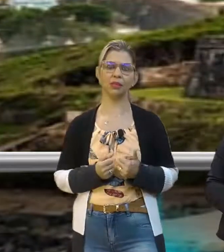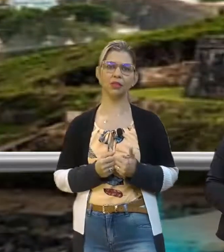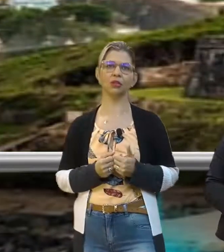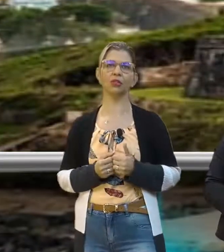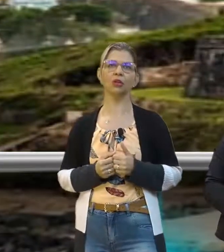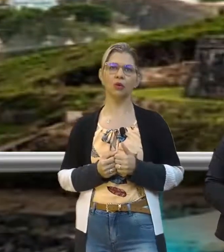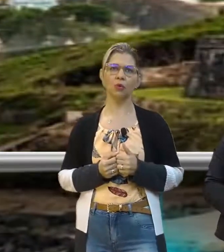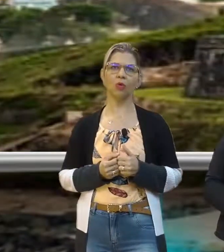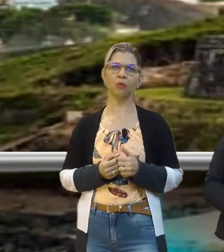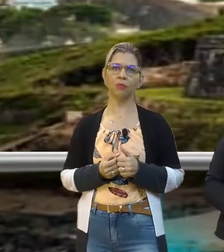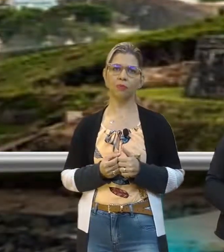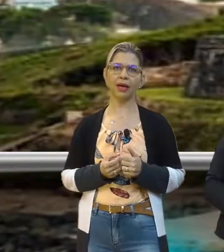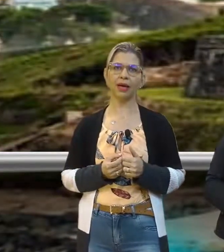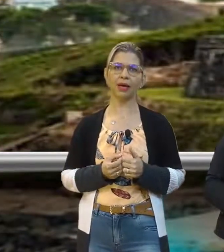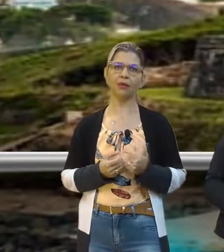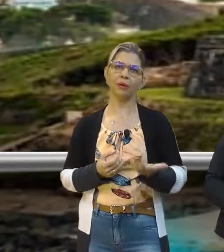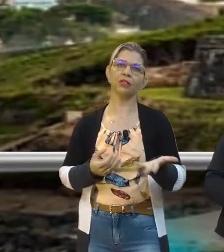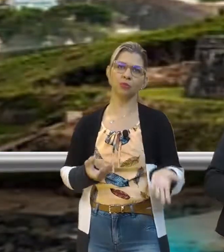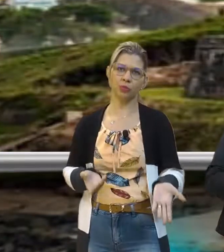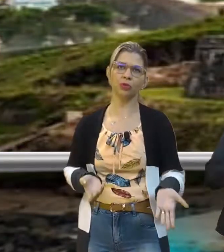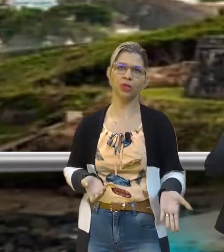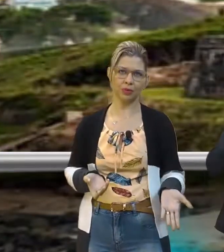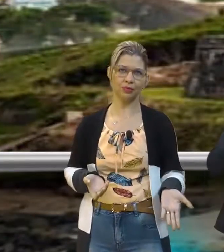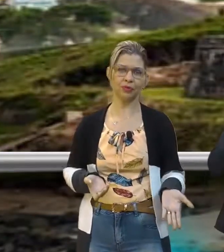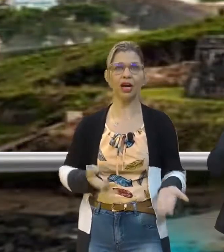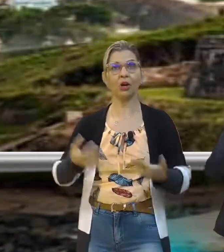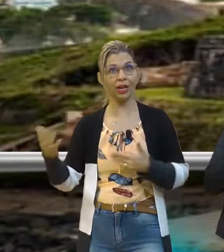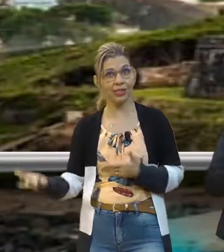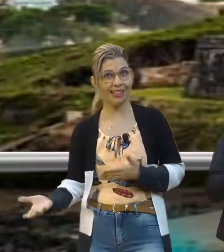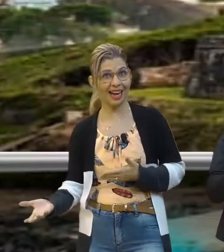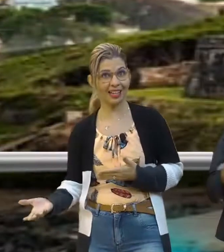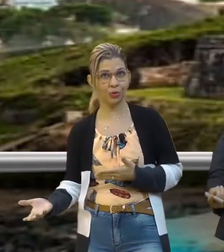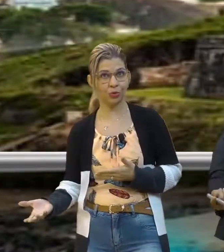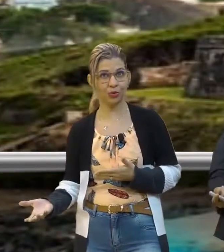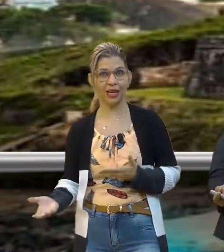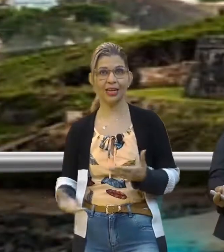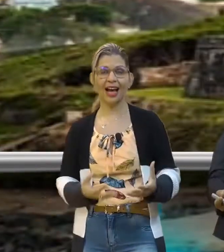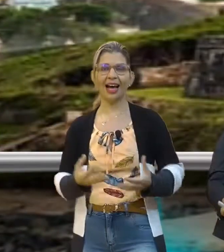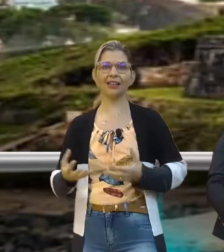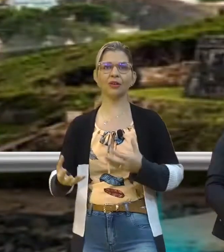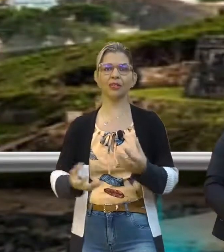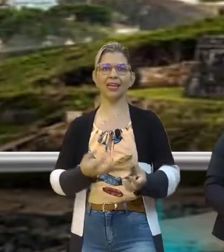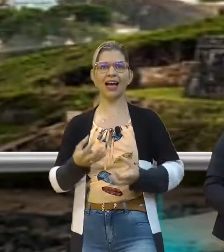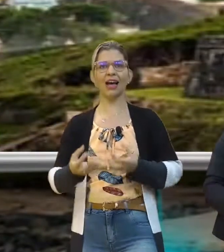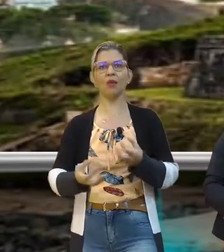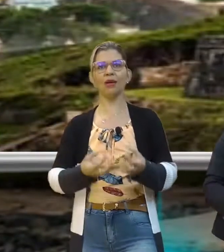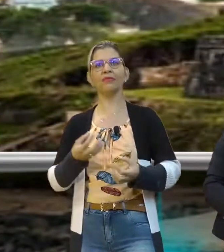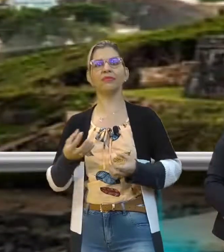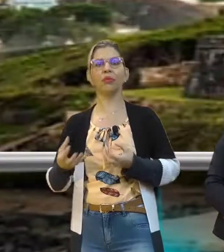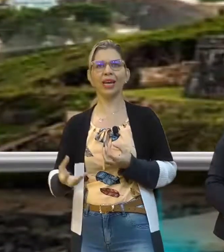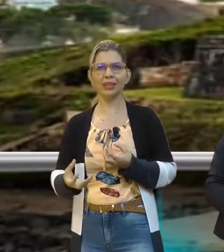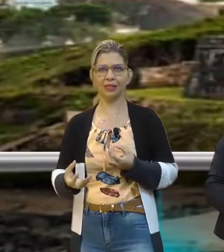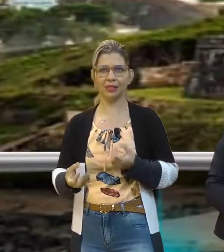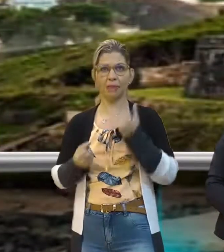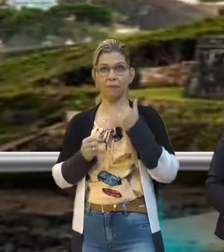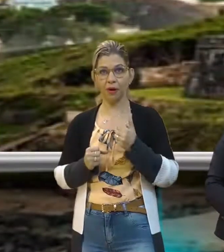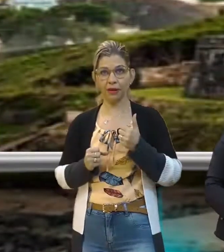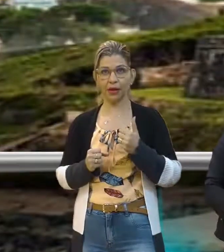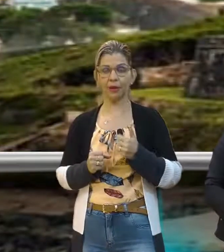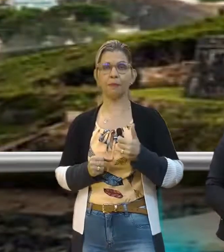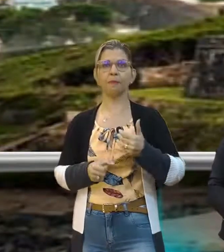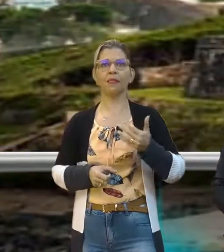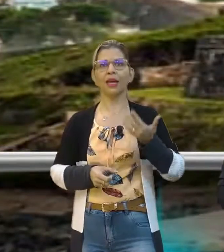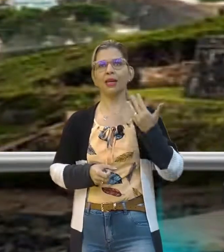visitam bastante o país de Porto Rico, Eles que agora é acabam estado, né? Então, assim, há uma influência.